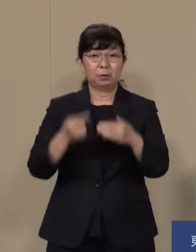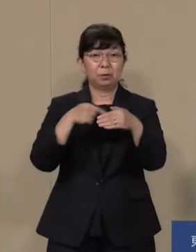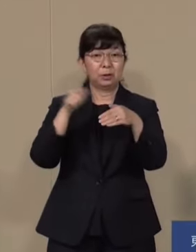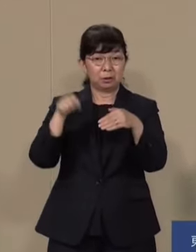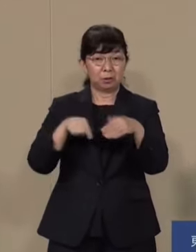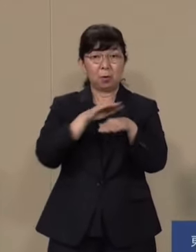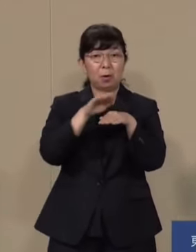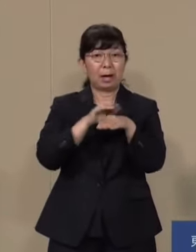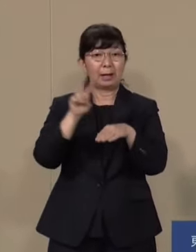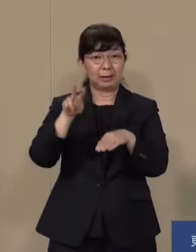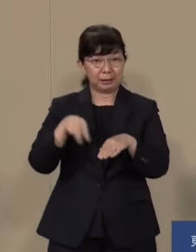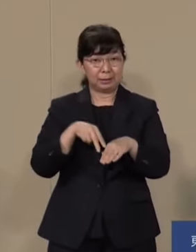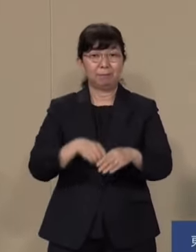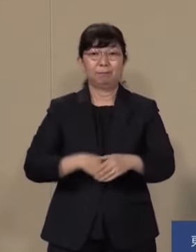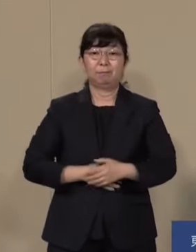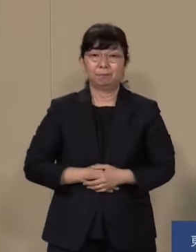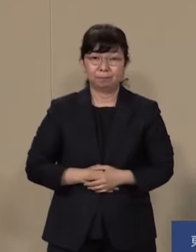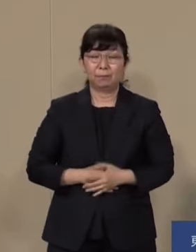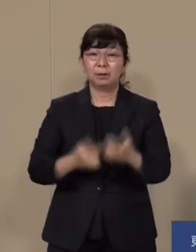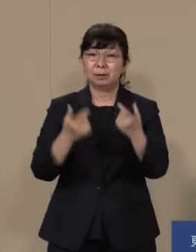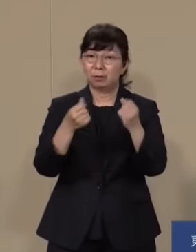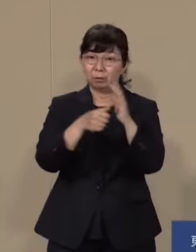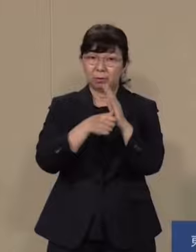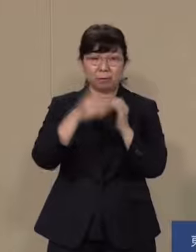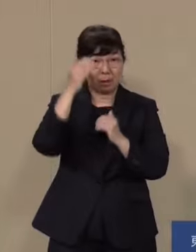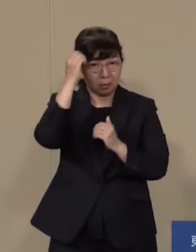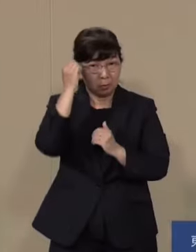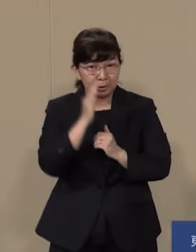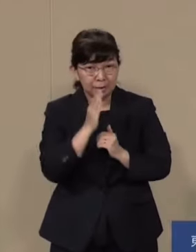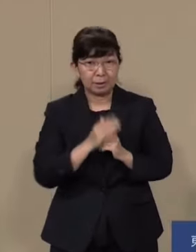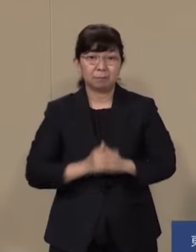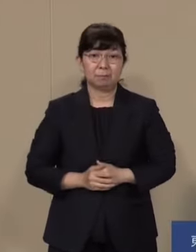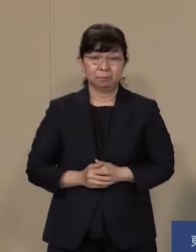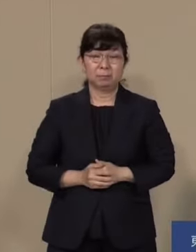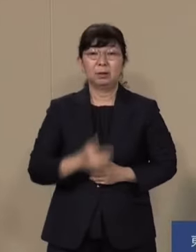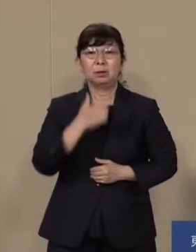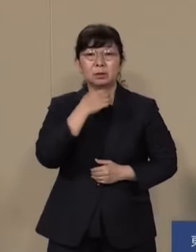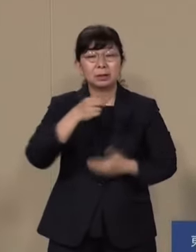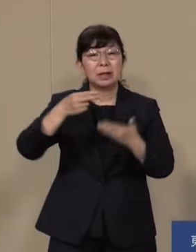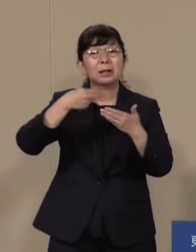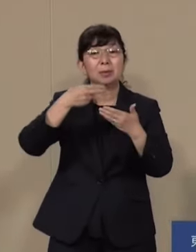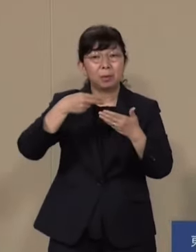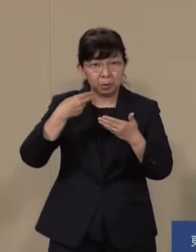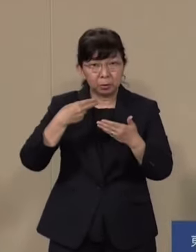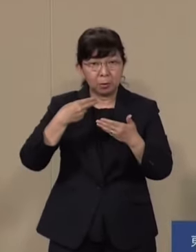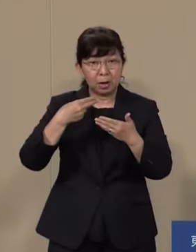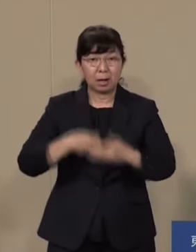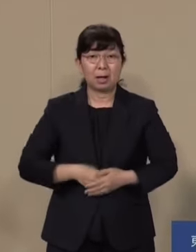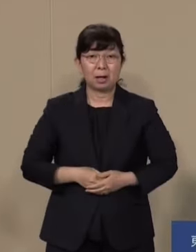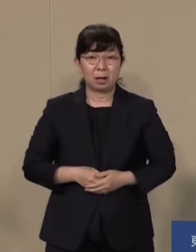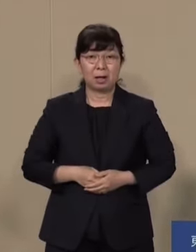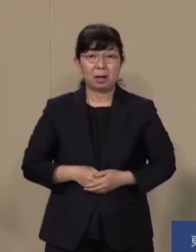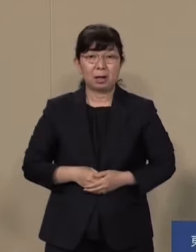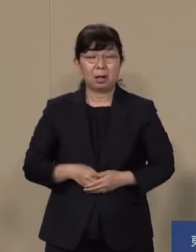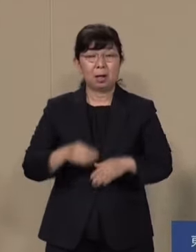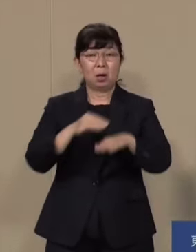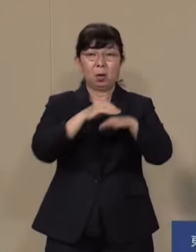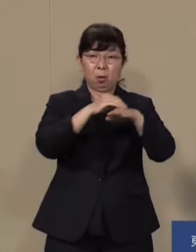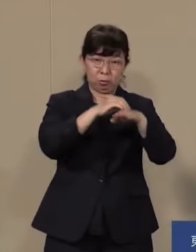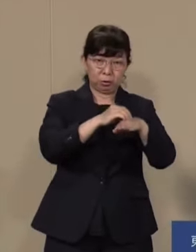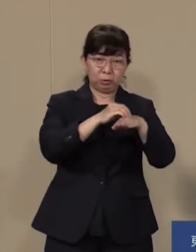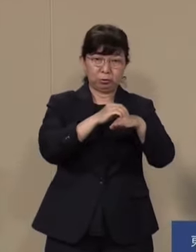のありちゃんと覚えた好きな食べ物は